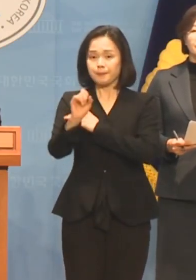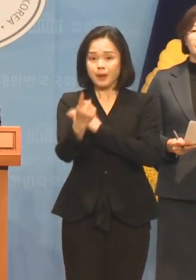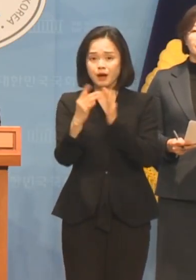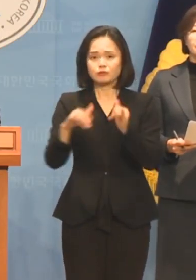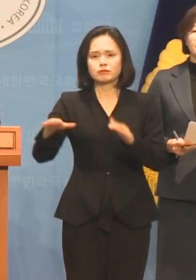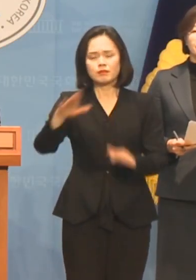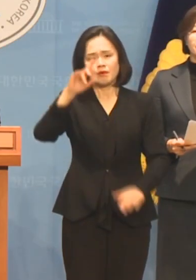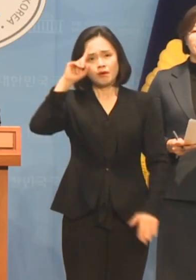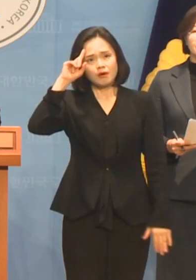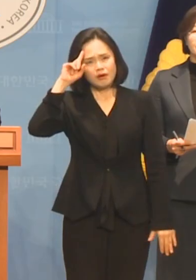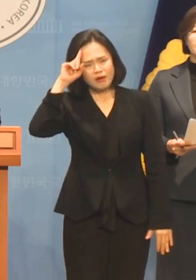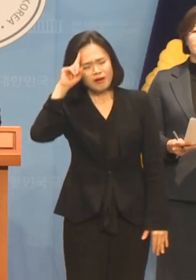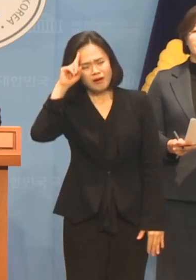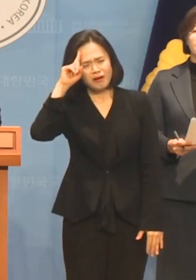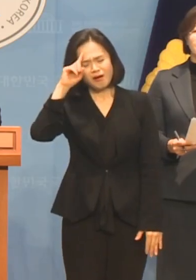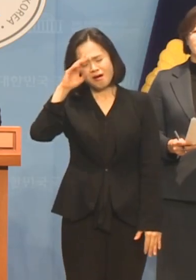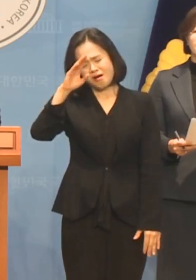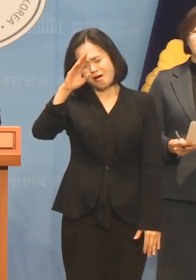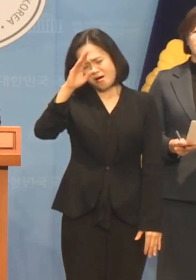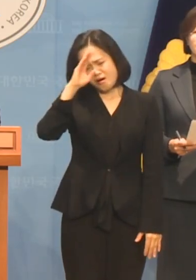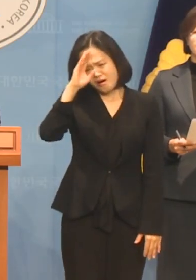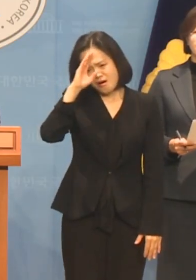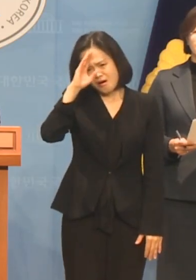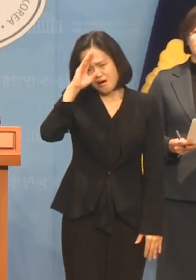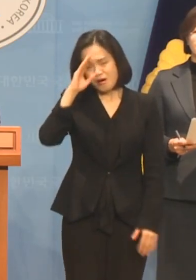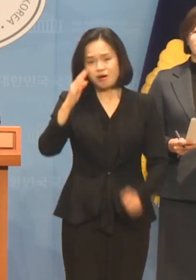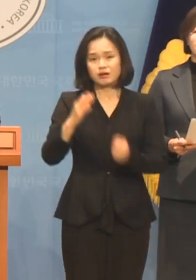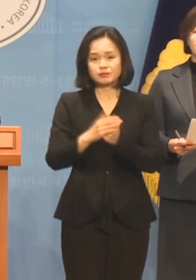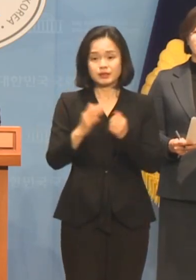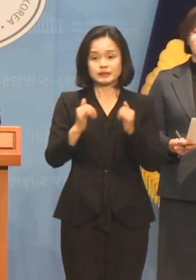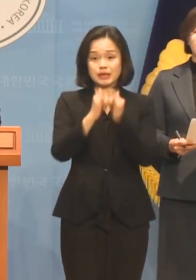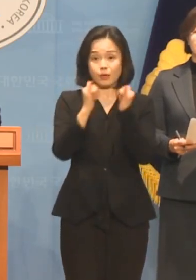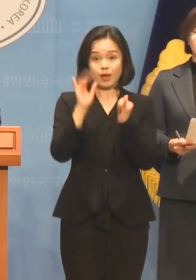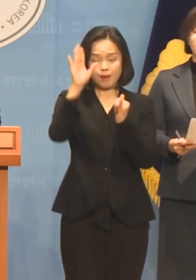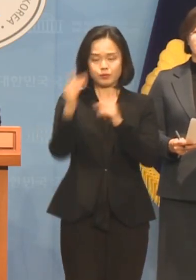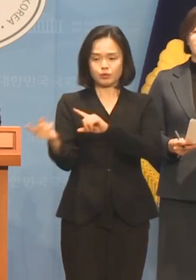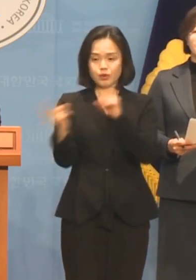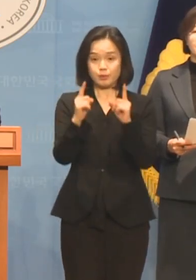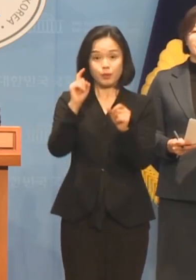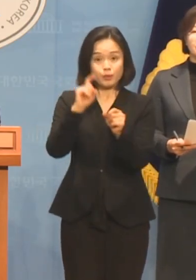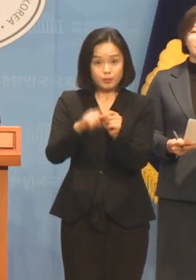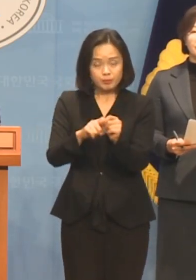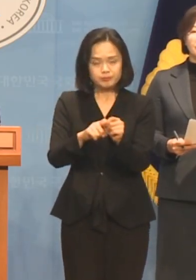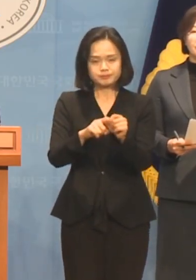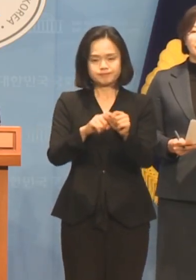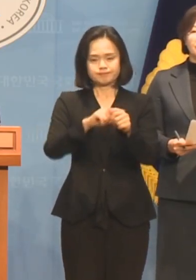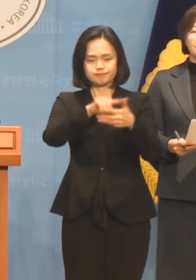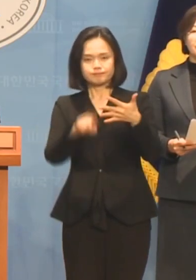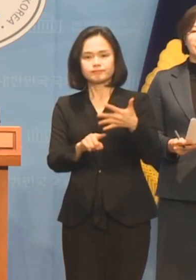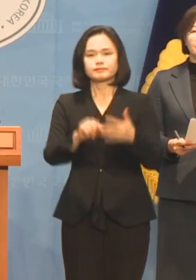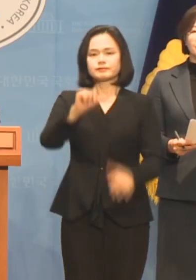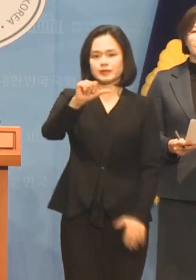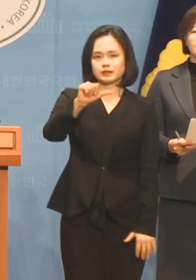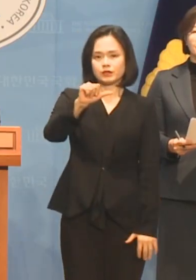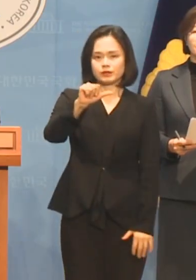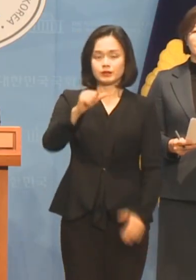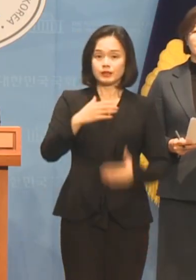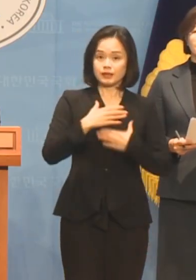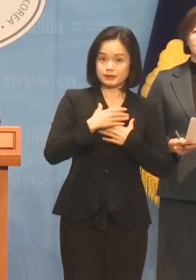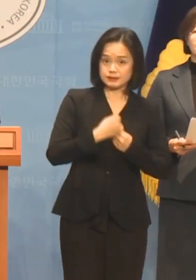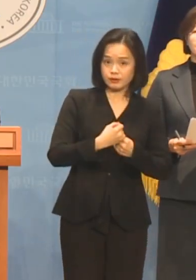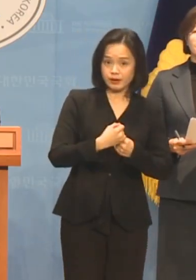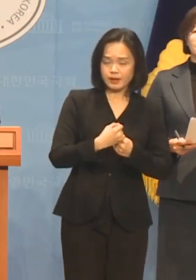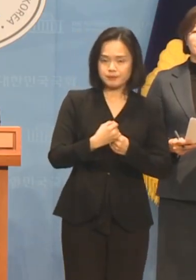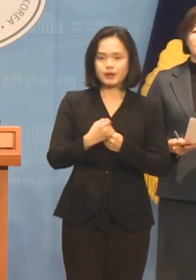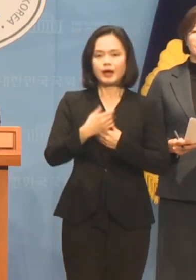스트레스와 트라우마로부터 우리 사회가 회복되기 위해서는 5가지 요소, 안전감, 안정화,